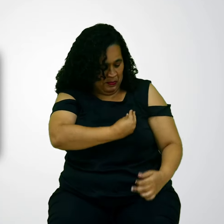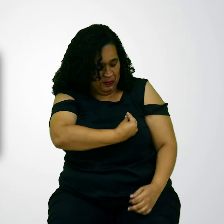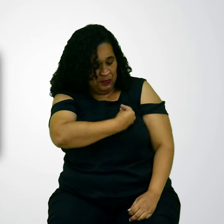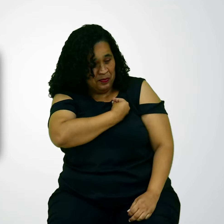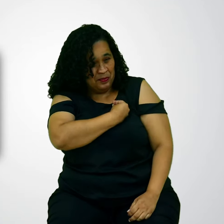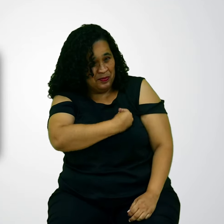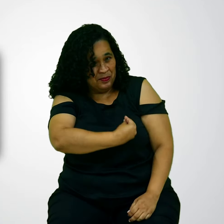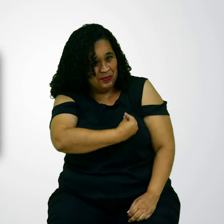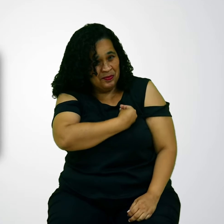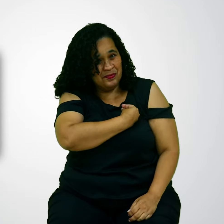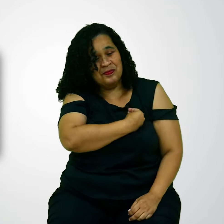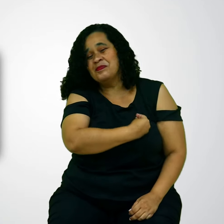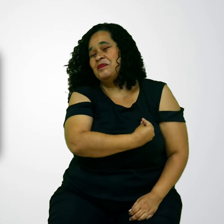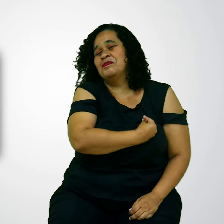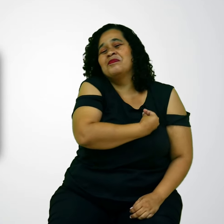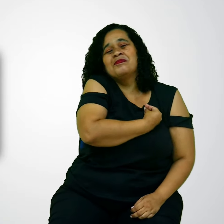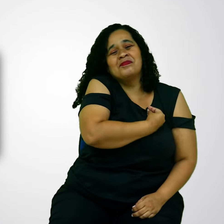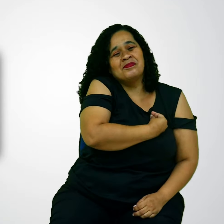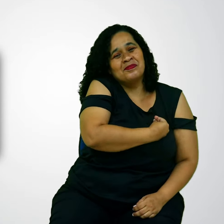nossas vidas.